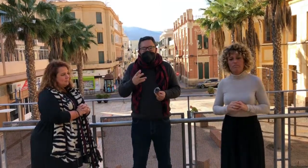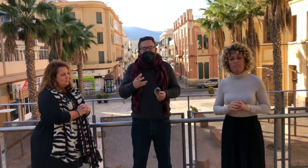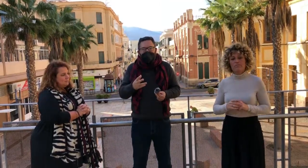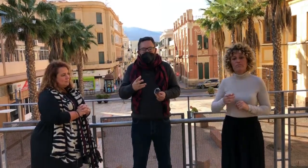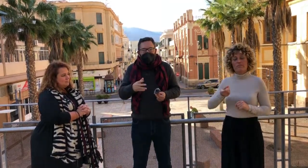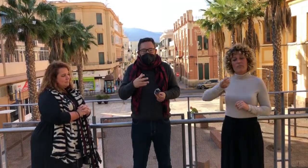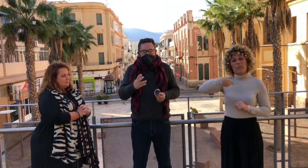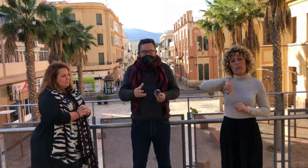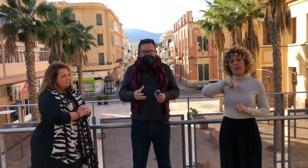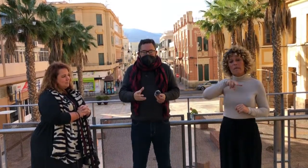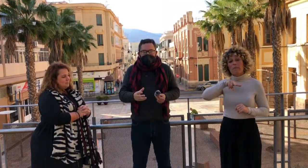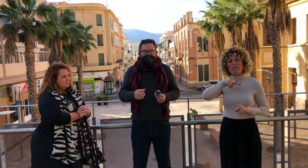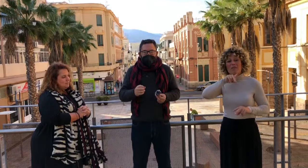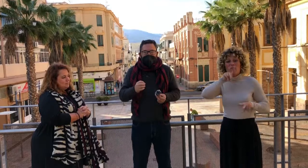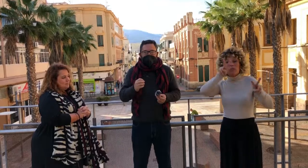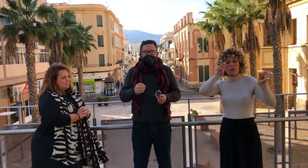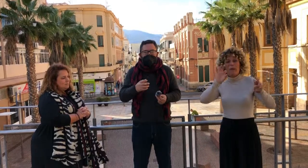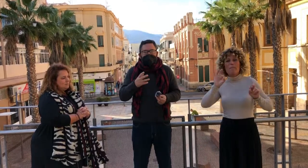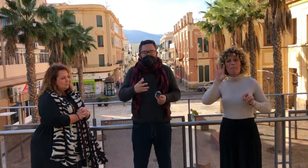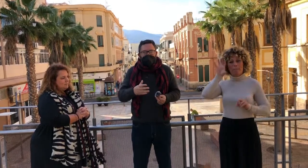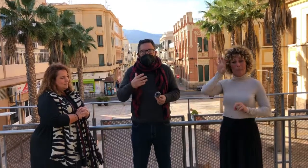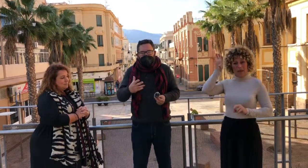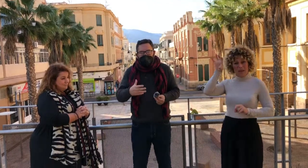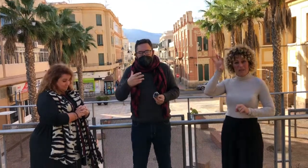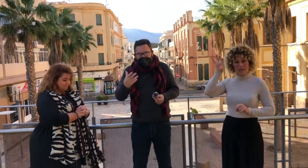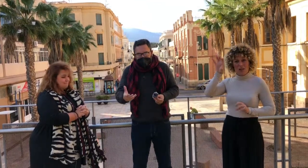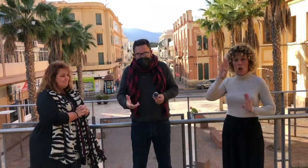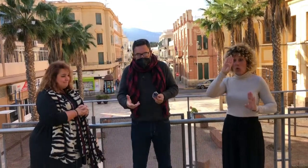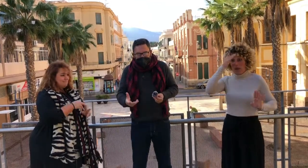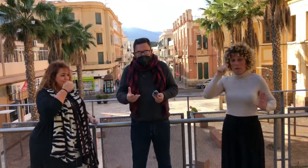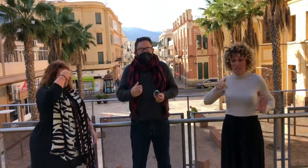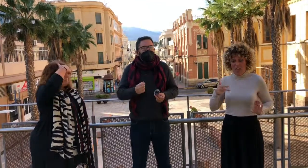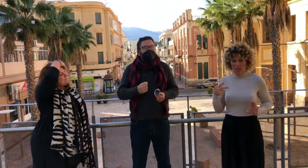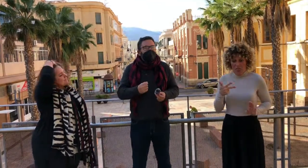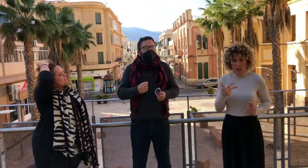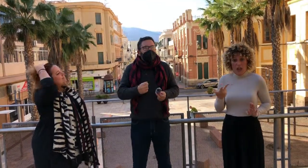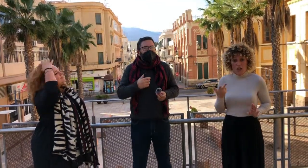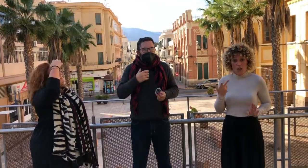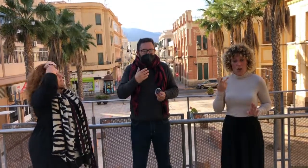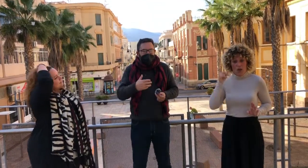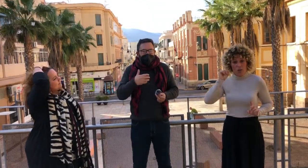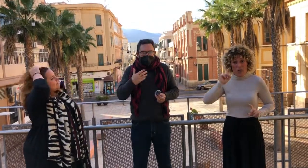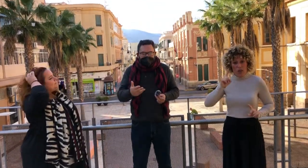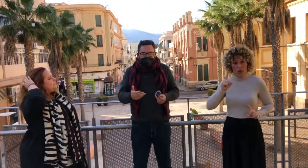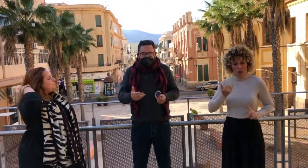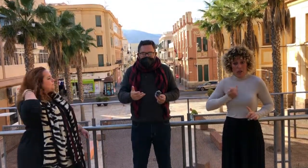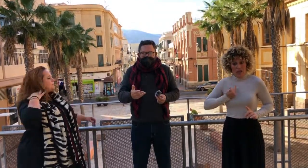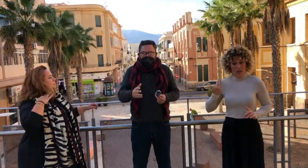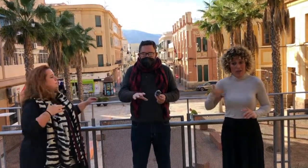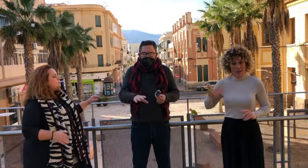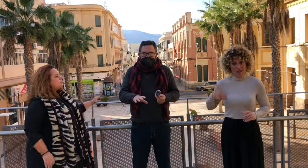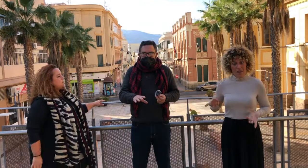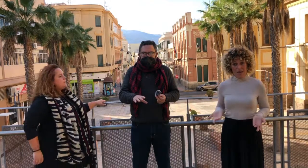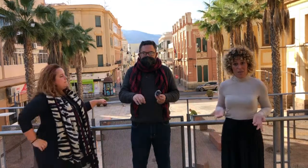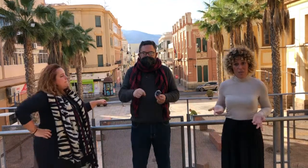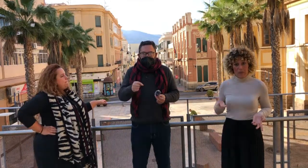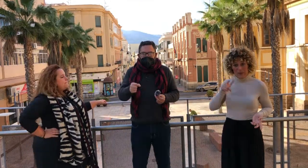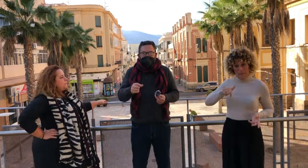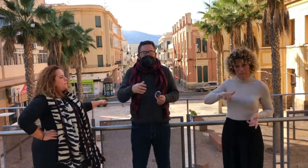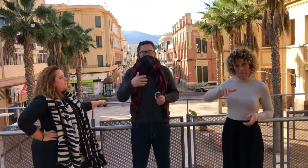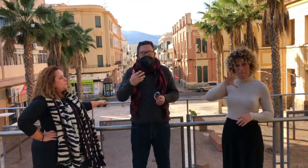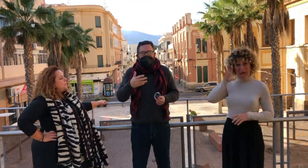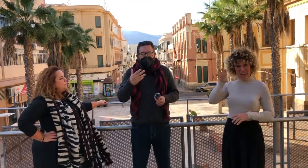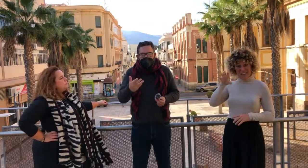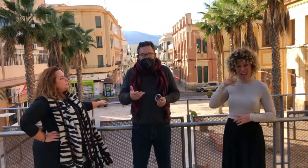cuando hablamos de un país en el que se supone que tenemos derecho a esa educación, cuando hablamos en un país en el que ahora mismo ese